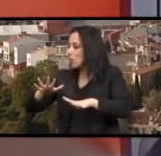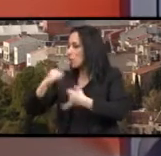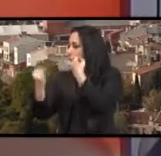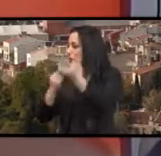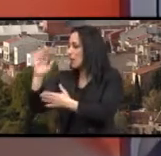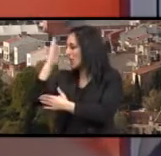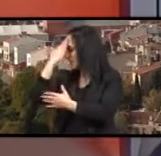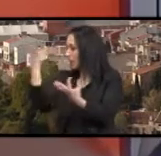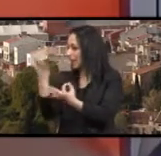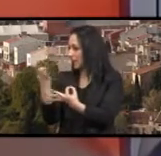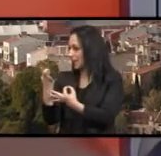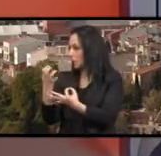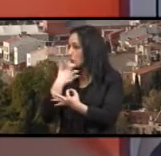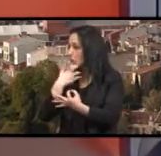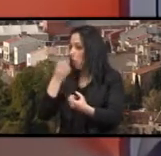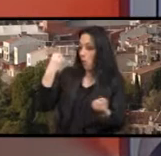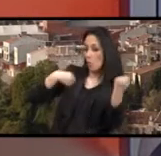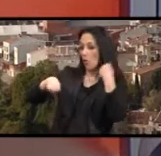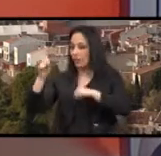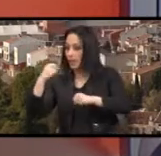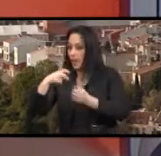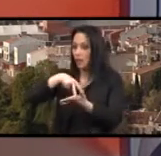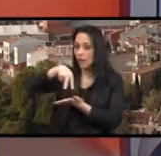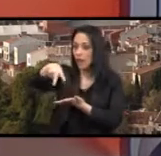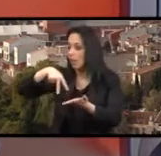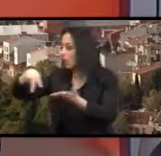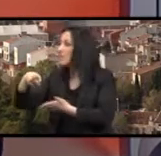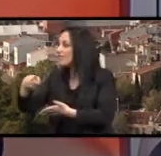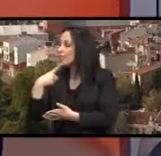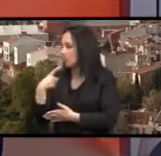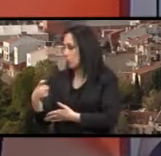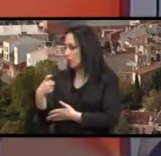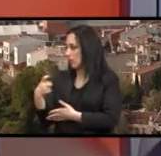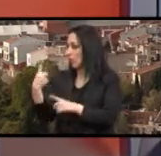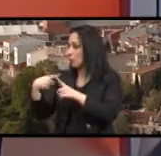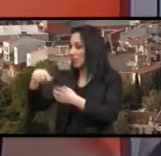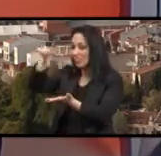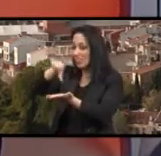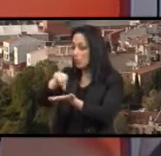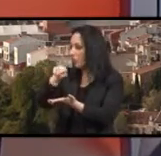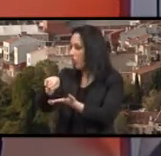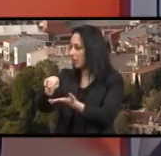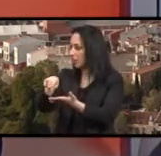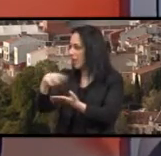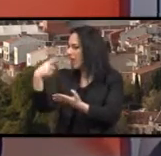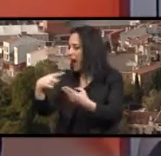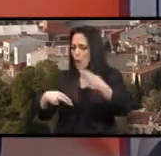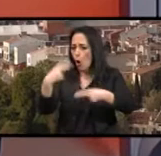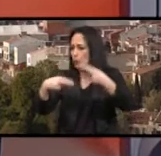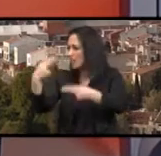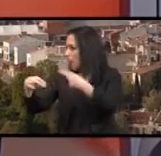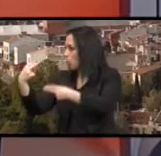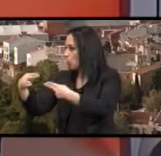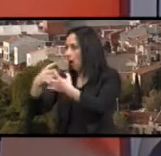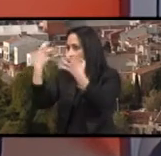és poder-se desplaçar, poder-te moure, perquè la ciutat està plena d'obstacles, vulguem o no vulguem, vull